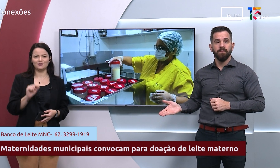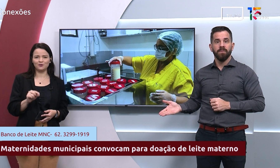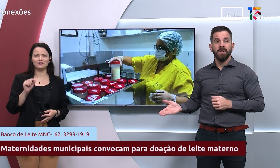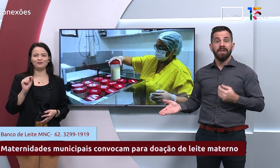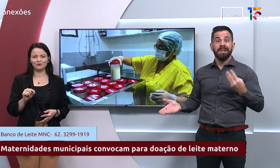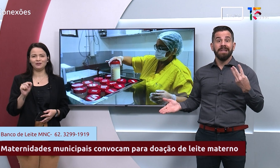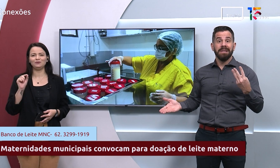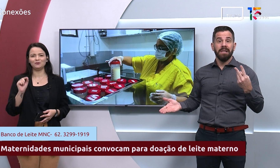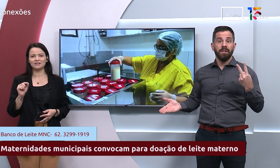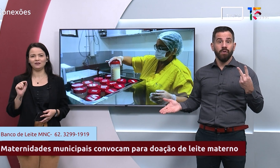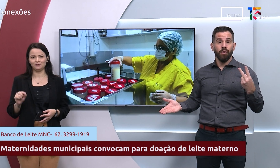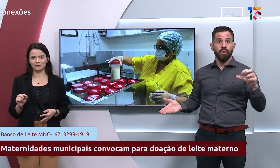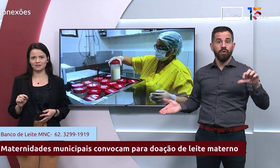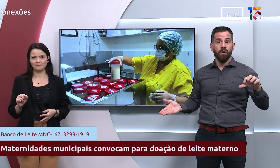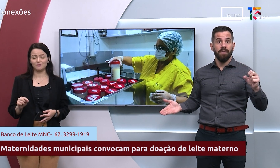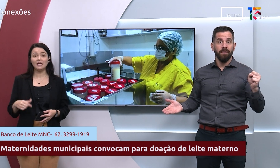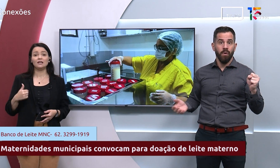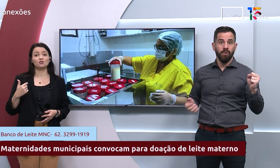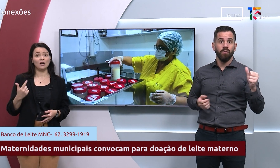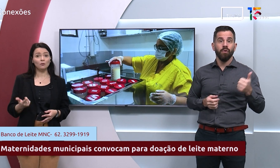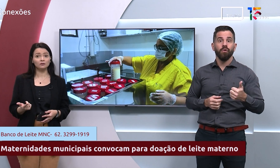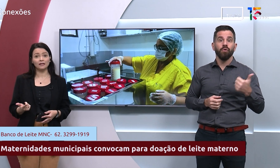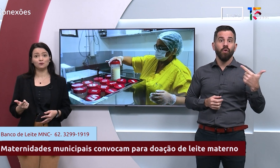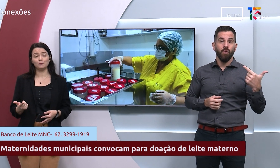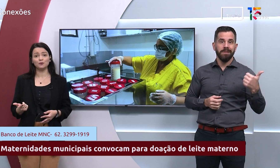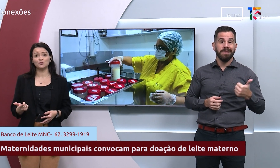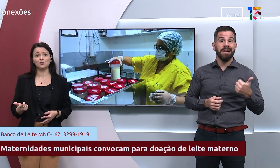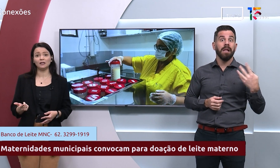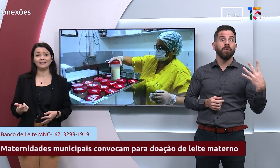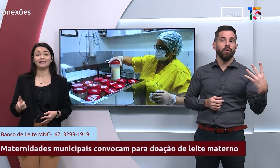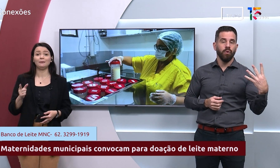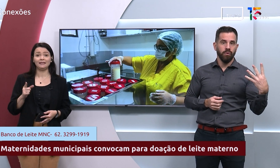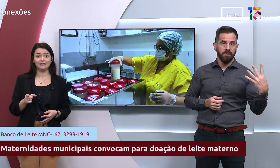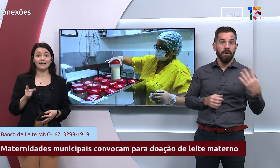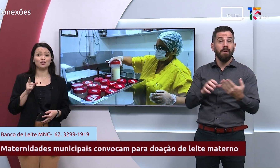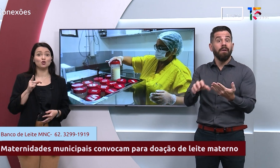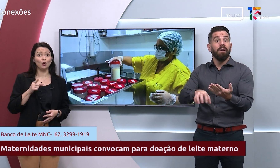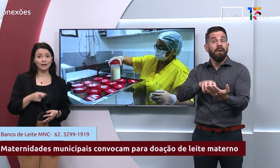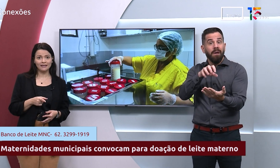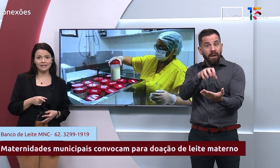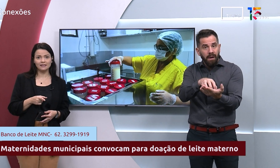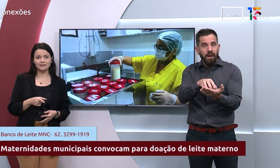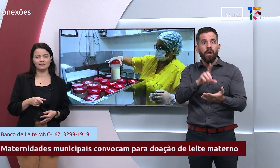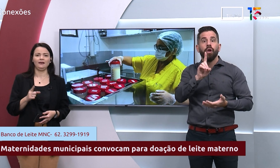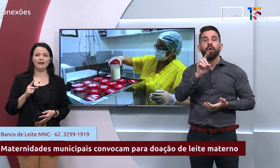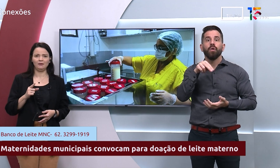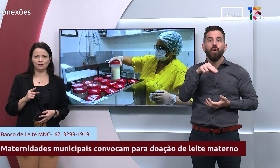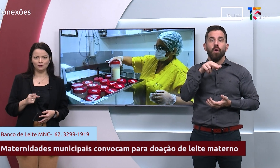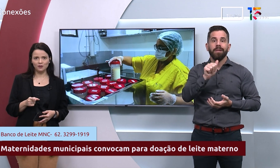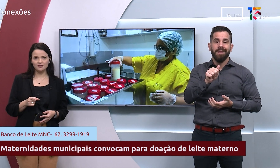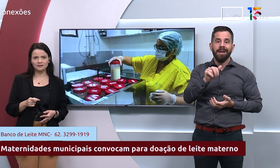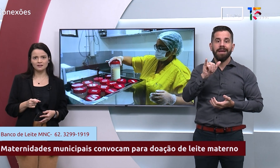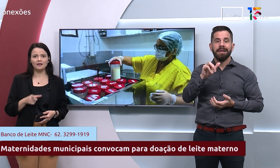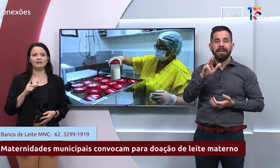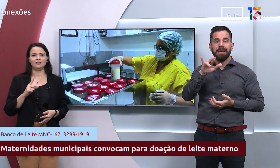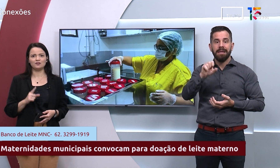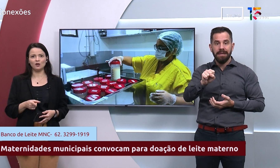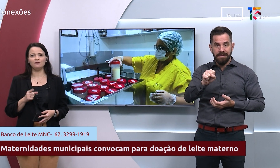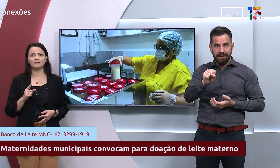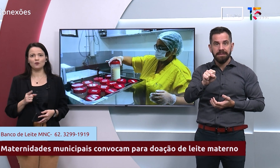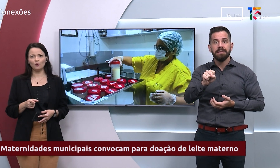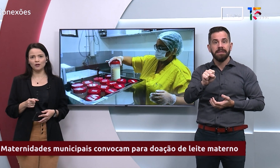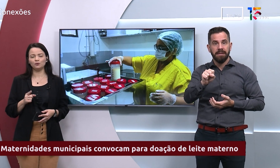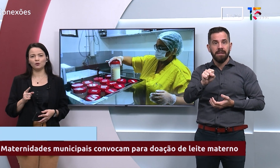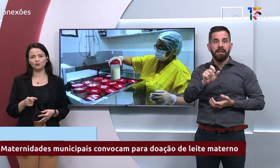3298-1214. 3298-1214. Já o contato do posto de coleta da maternidade Dona Iris é